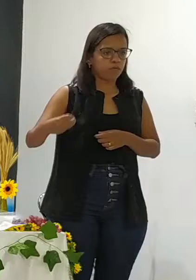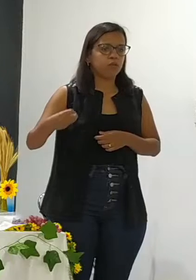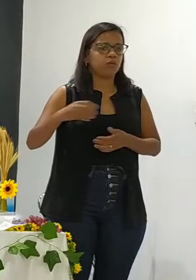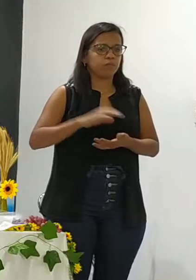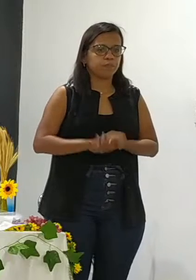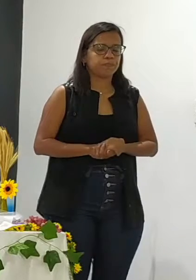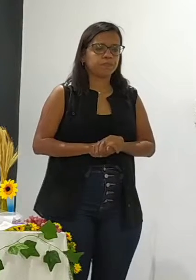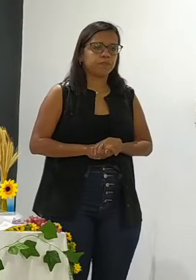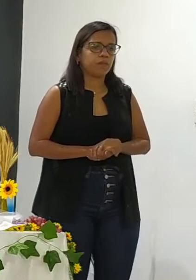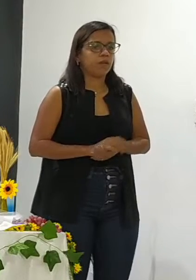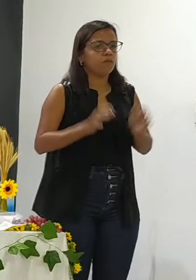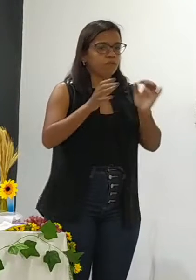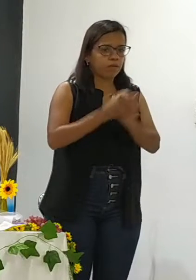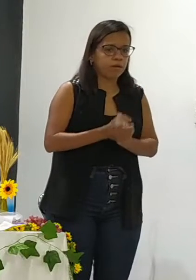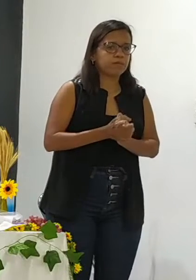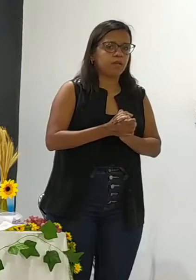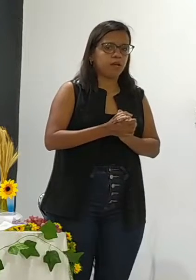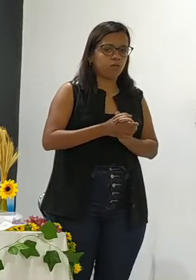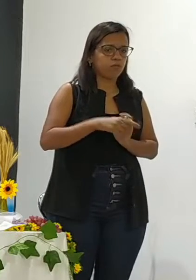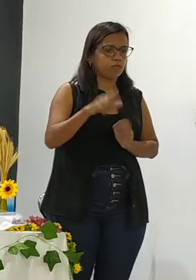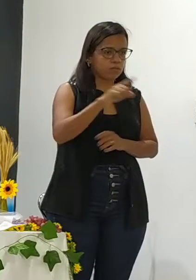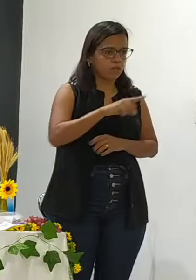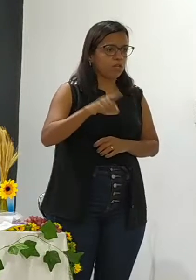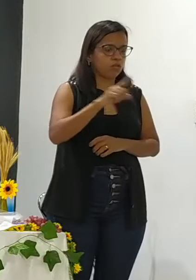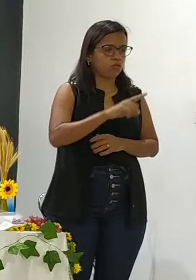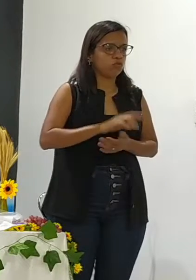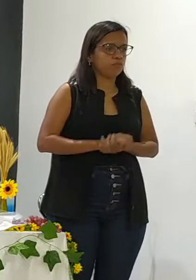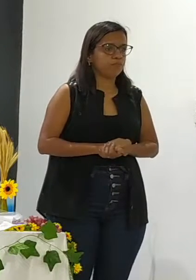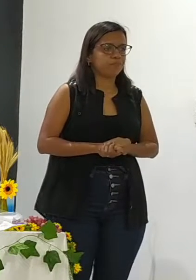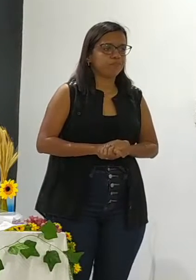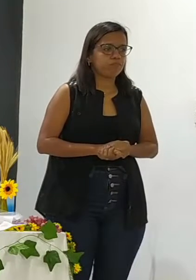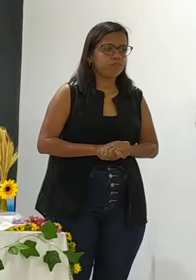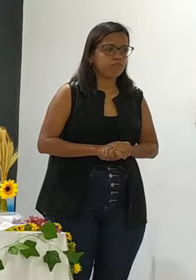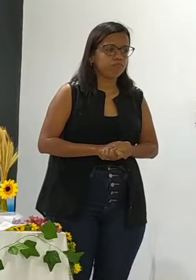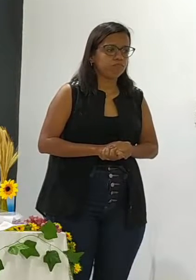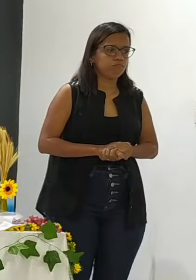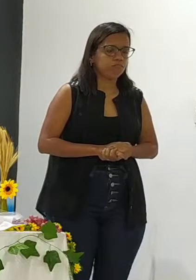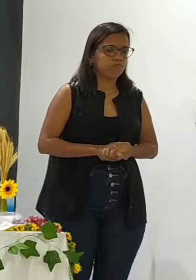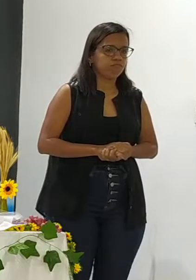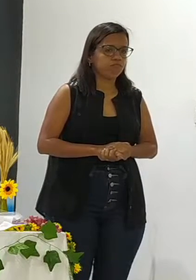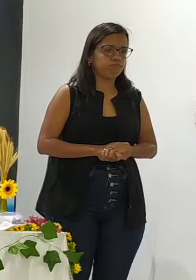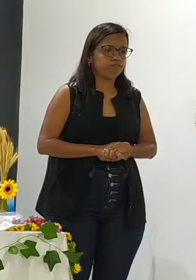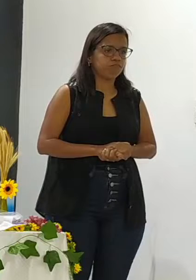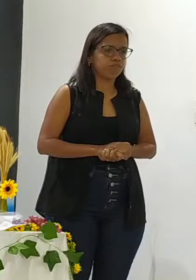que venha casar com vocês, que seja um rendidor.